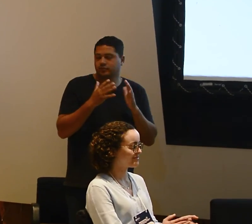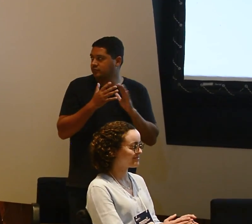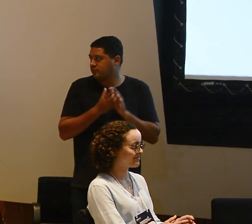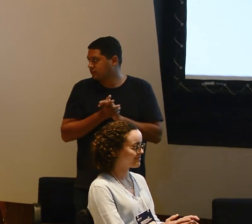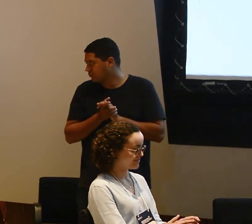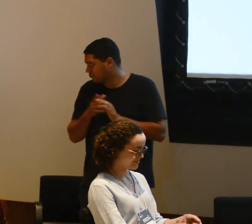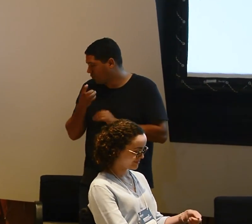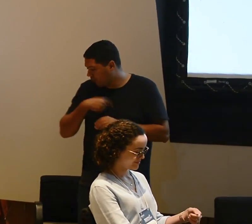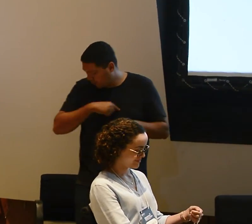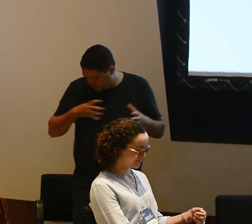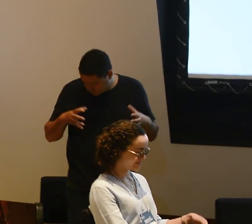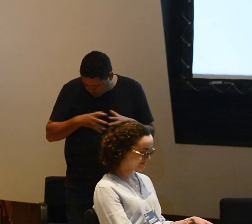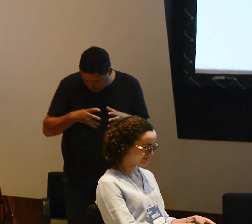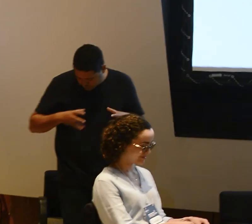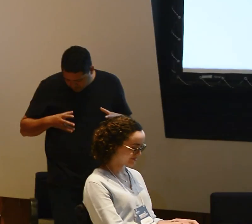equipe.